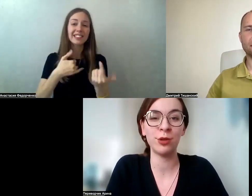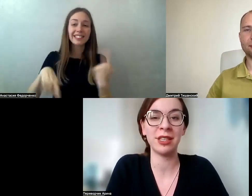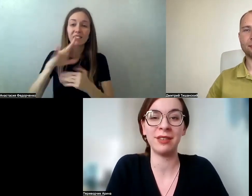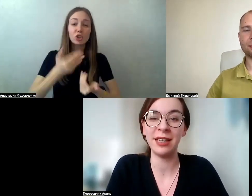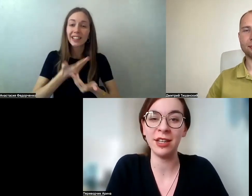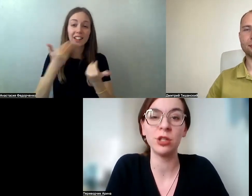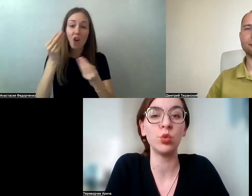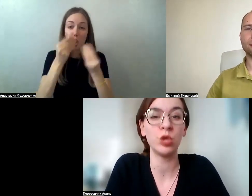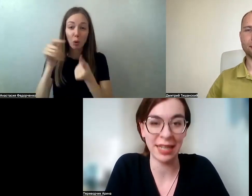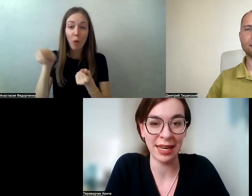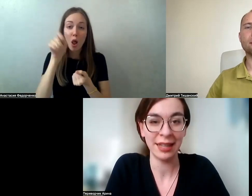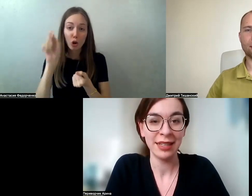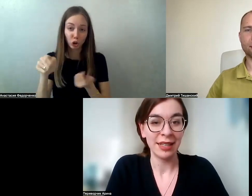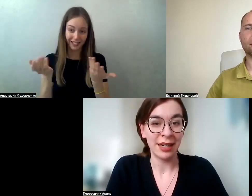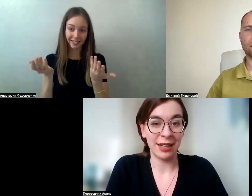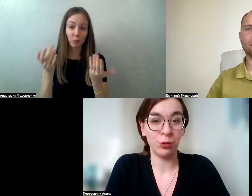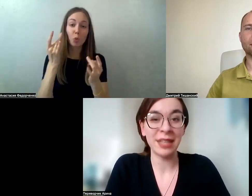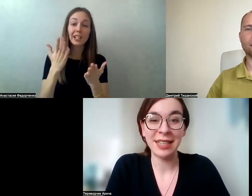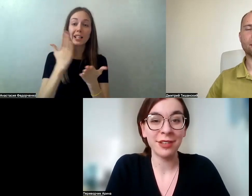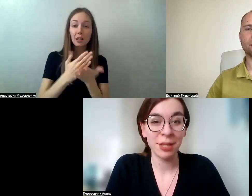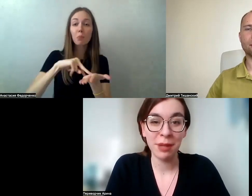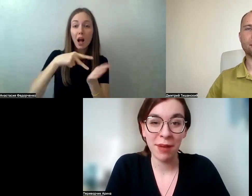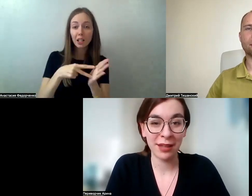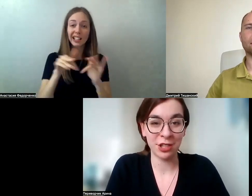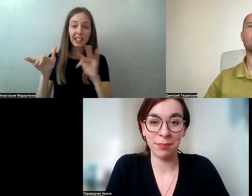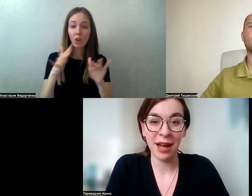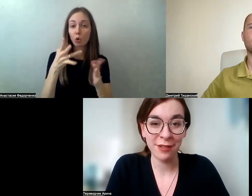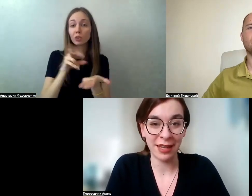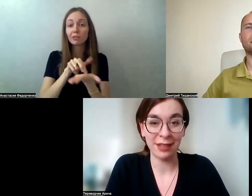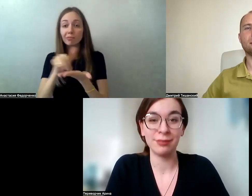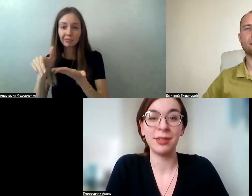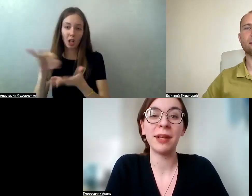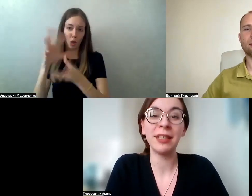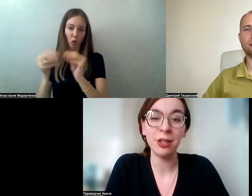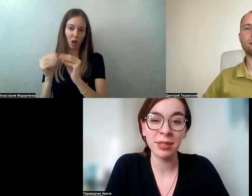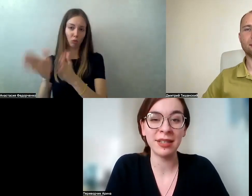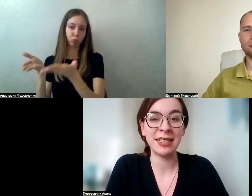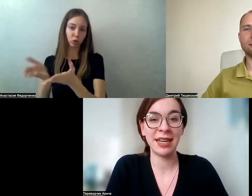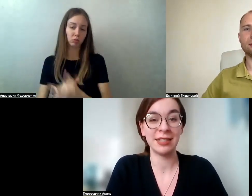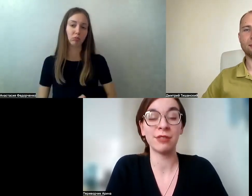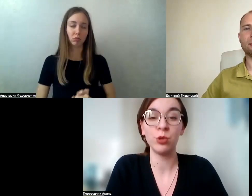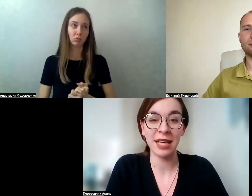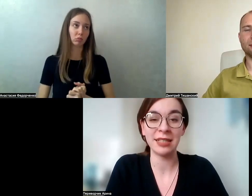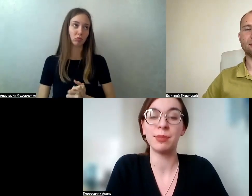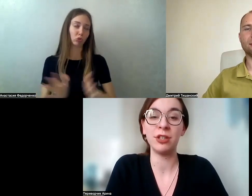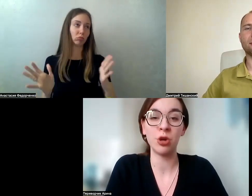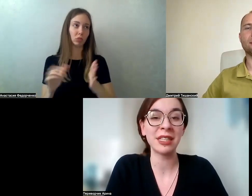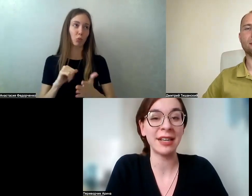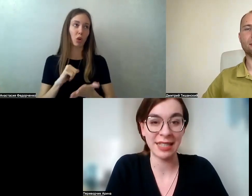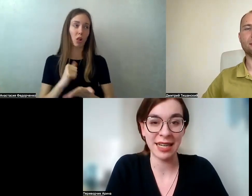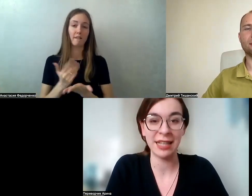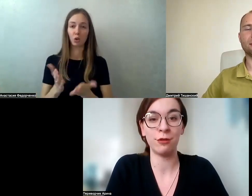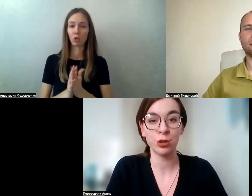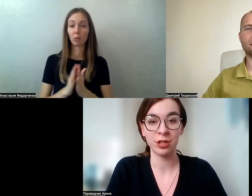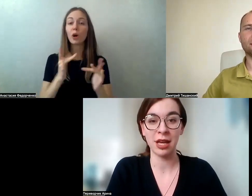результату приводят твои личные усилия. У нас нет волшебной палочки, правильно? Мы планируем свою деятельность, мы идем к